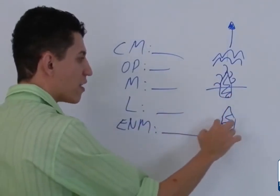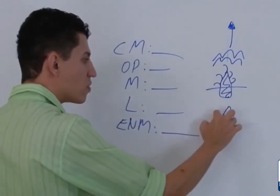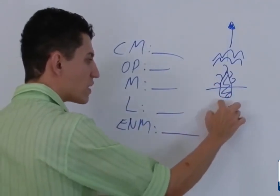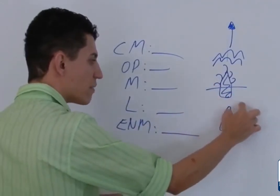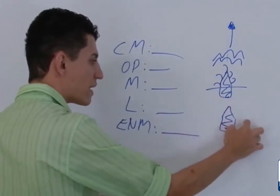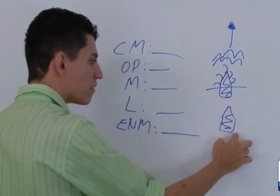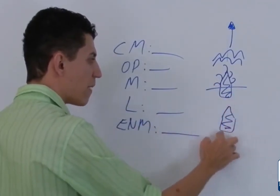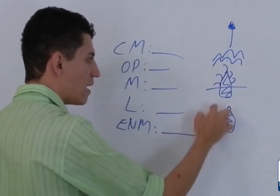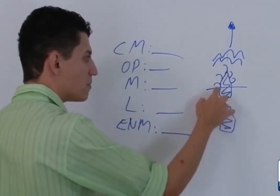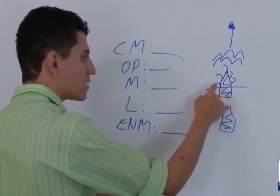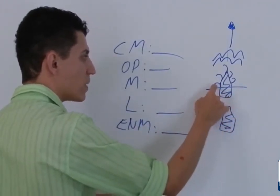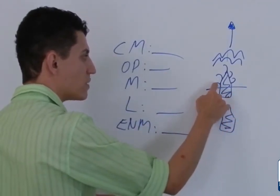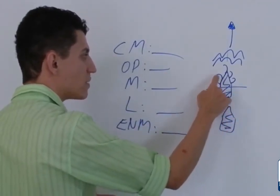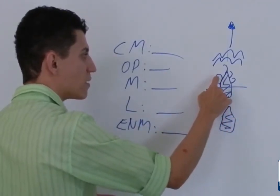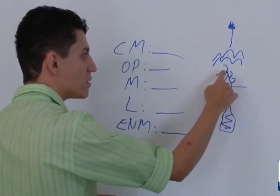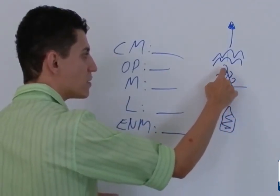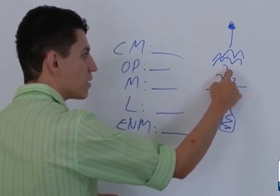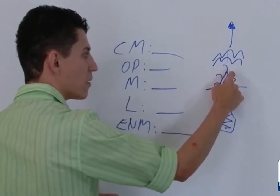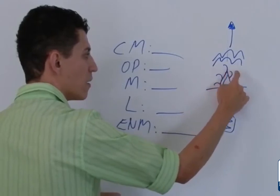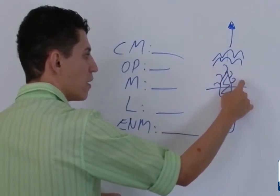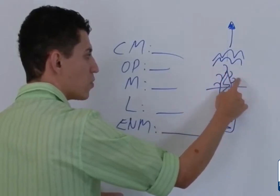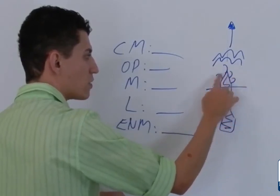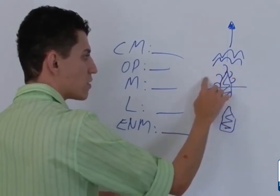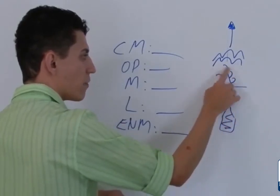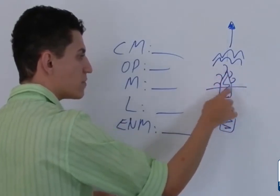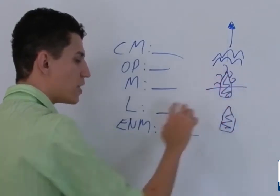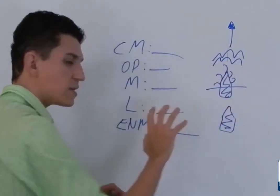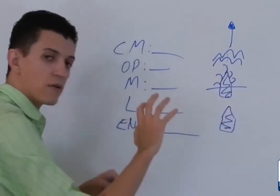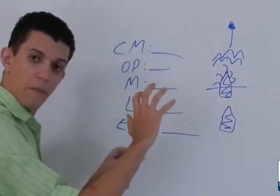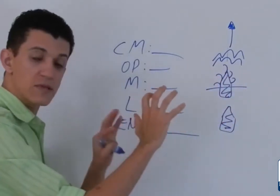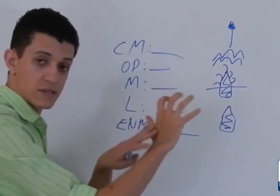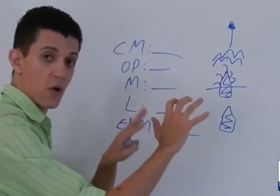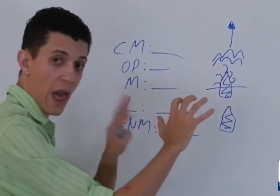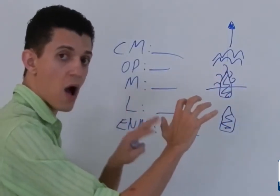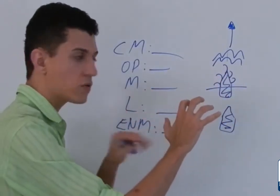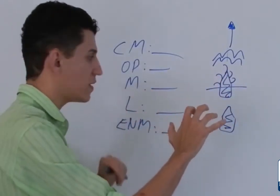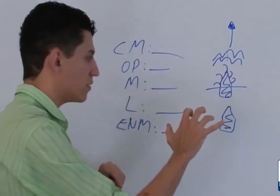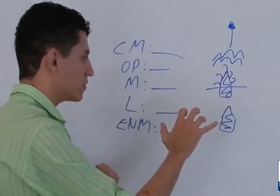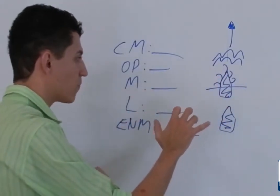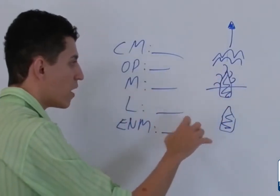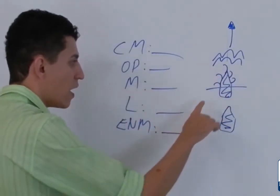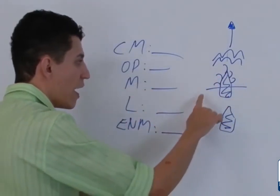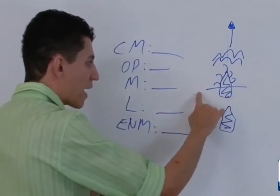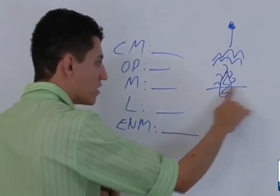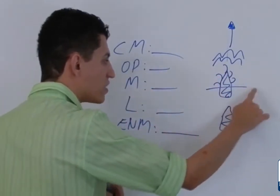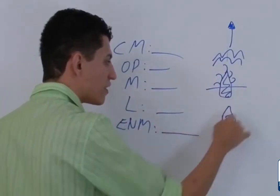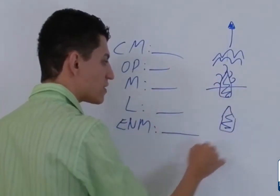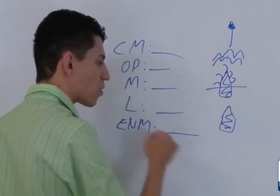Então, usa essa mesma base, mas com esses dedos assim. Todos estão na mesma direção, na posição real dos dedos. Aqui a gente fez esse